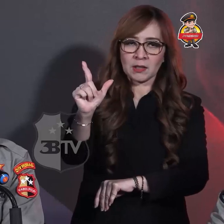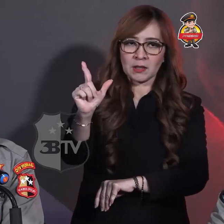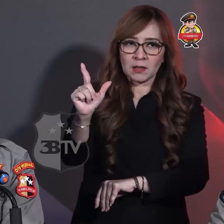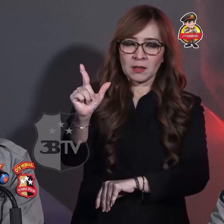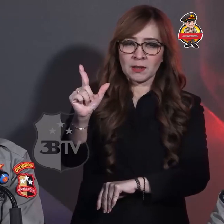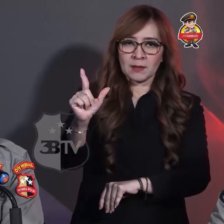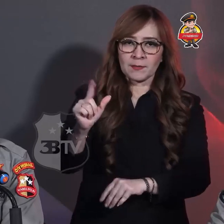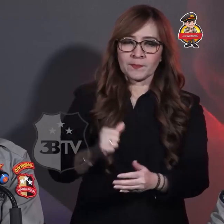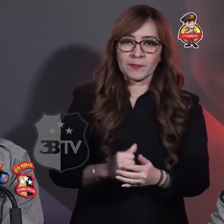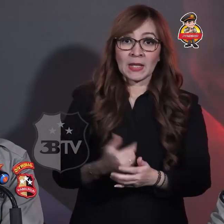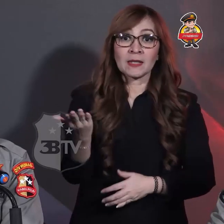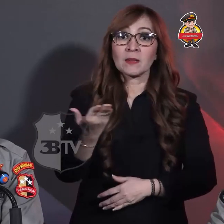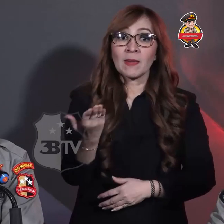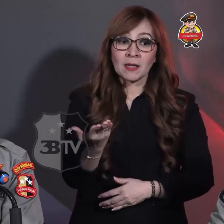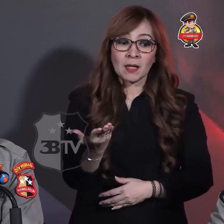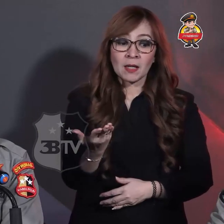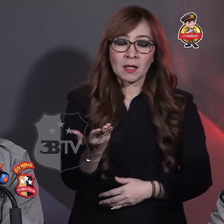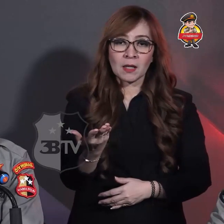diamankan di